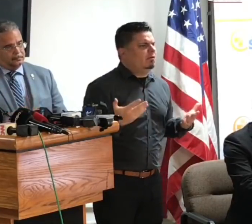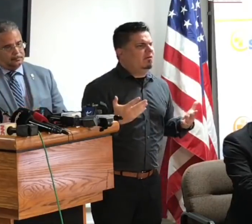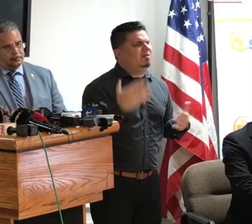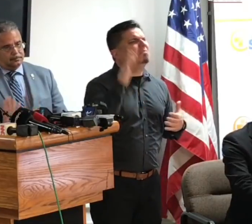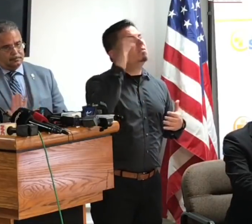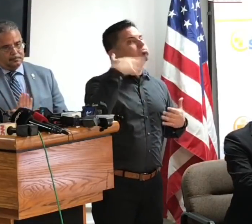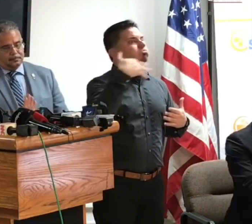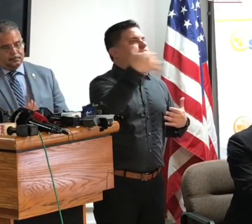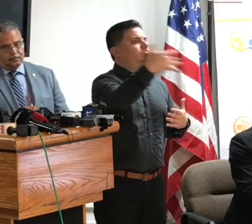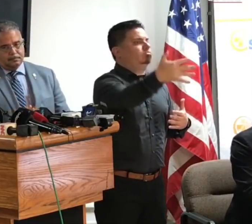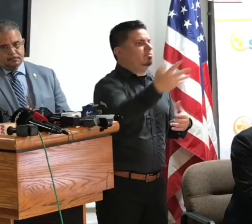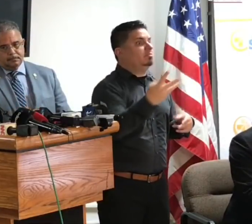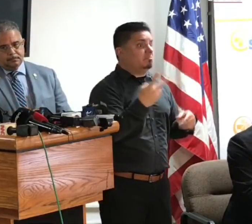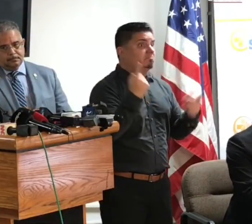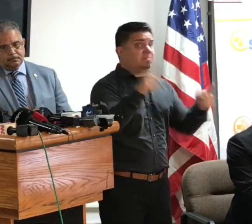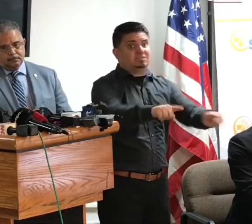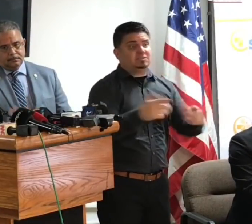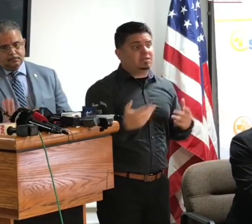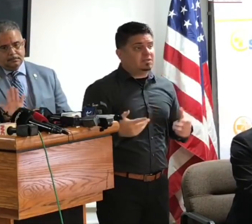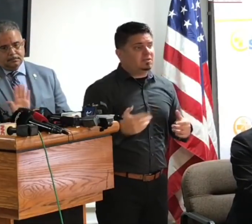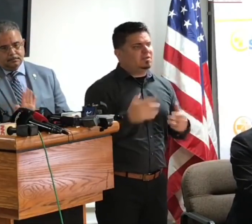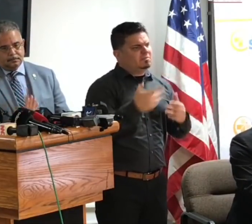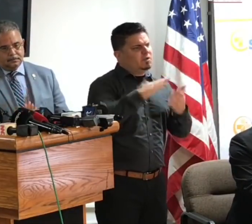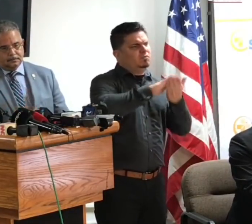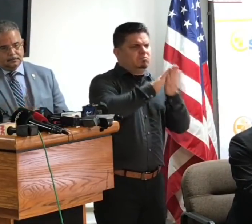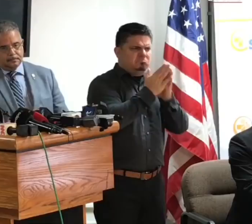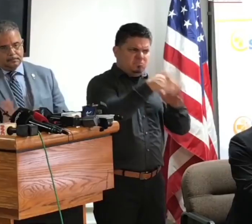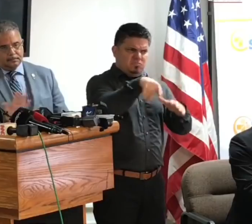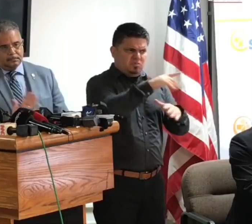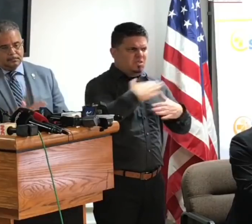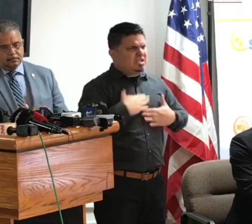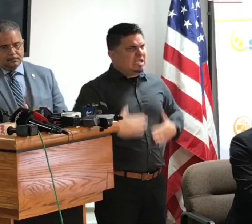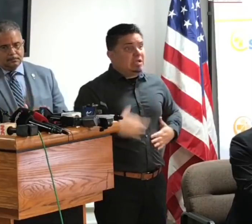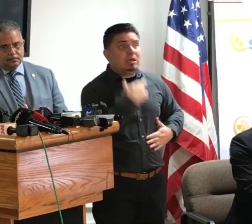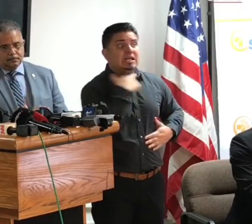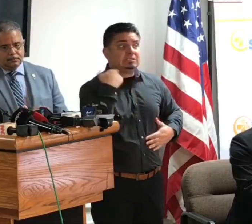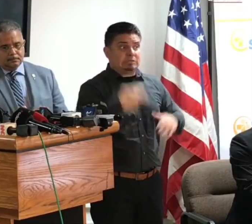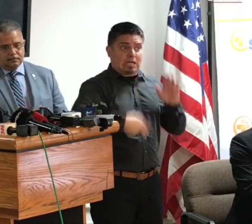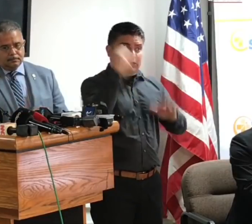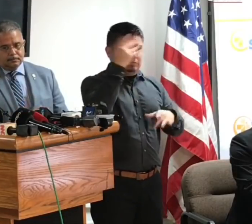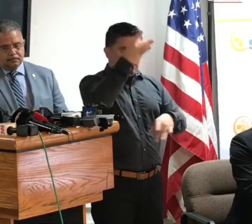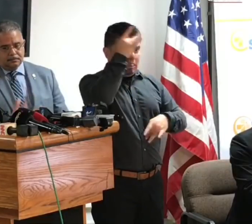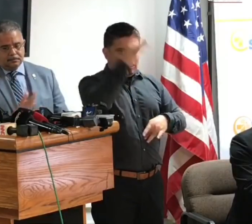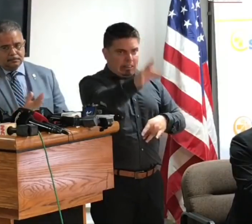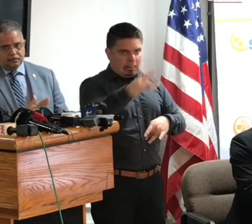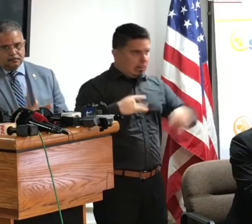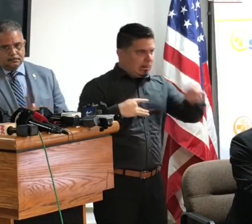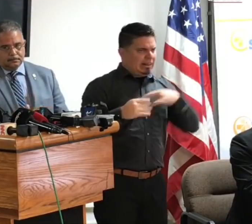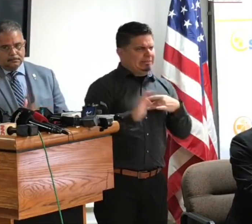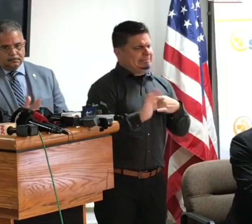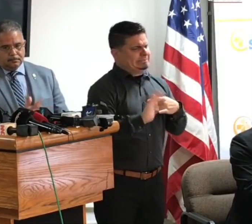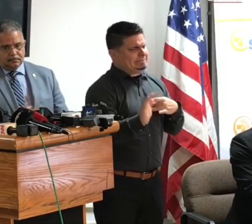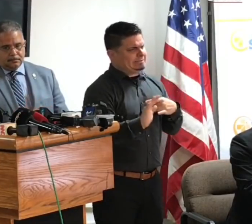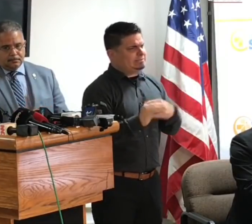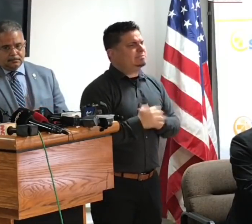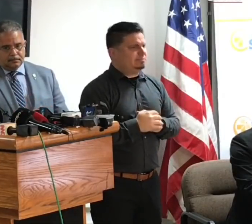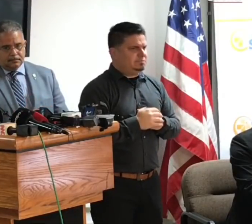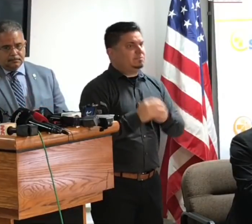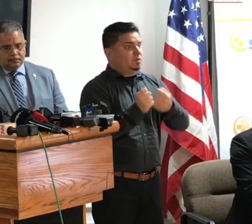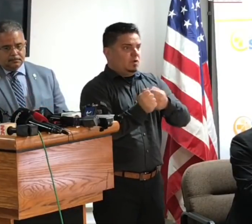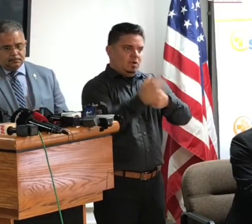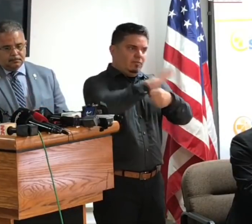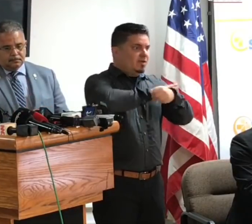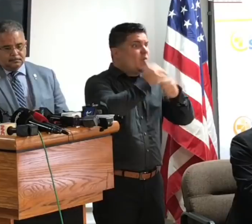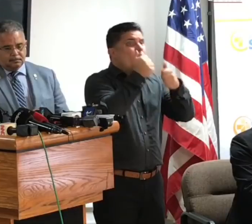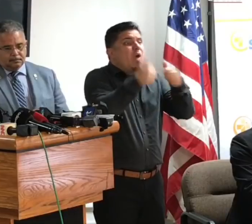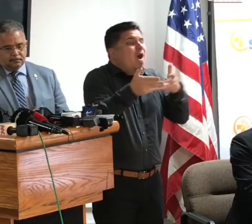tranquilo y no haya ningún riesgo de contagio. O riesgo no solamente del COVID-19, de la influenza o de cualquier tipo de condición